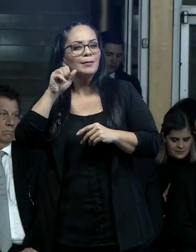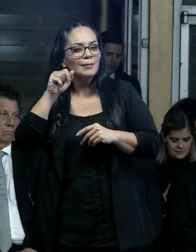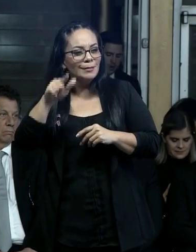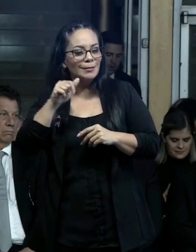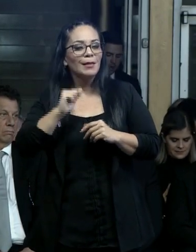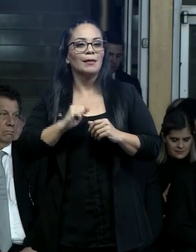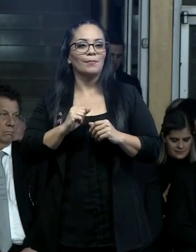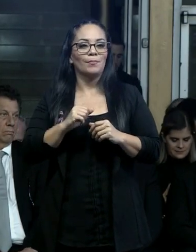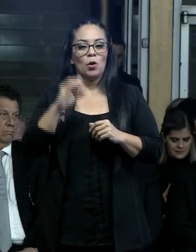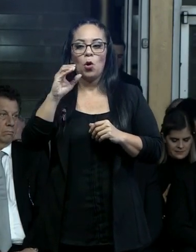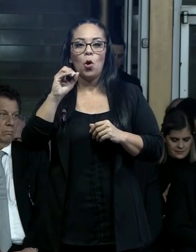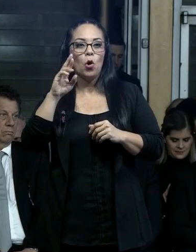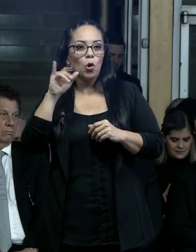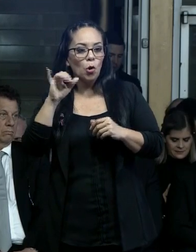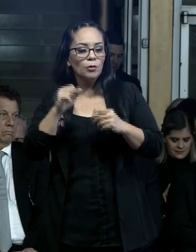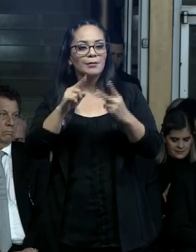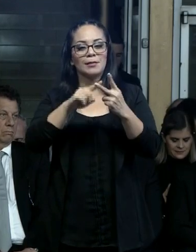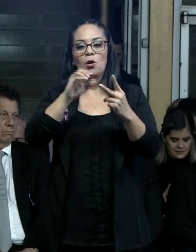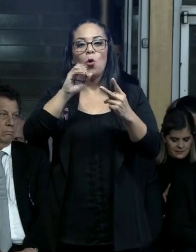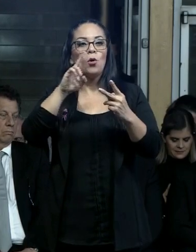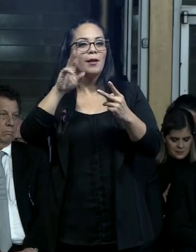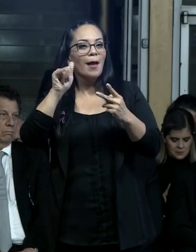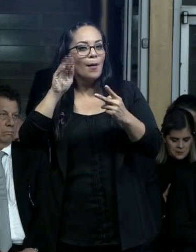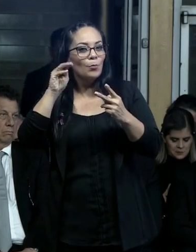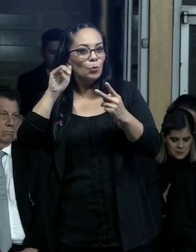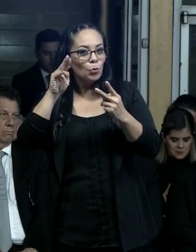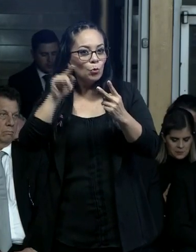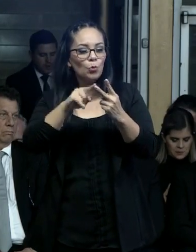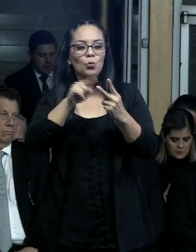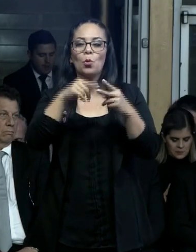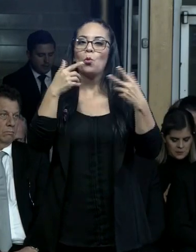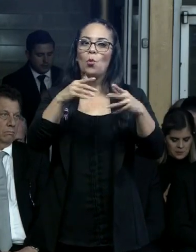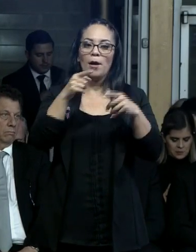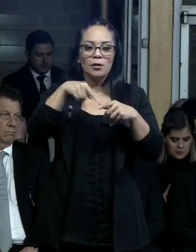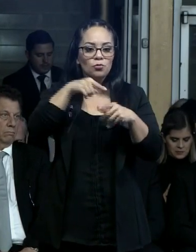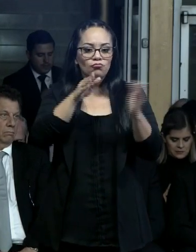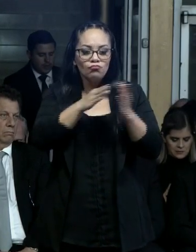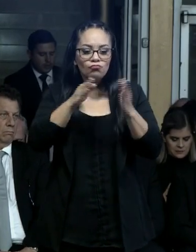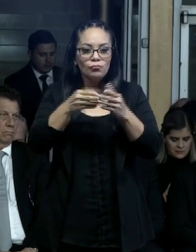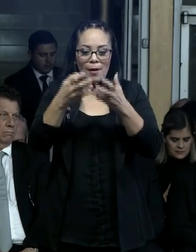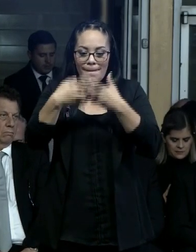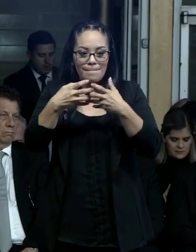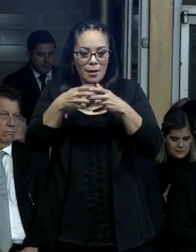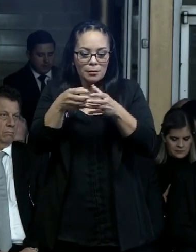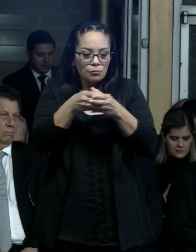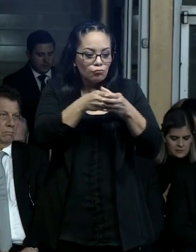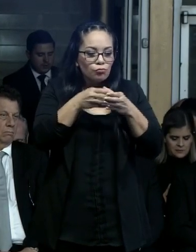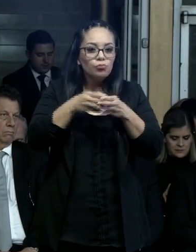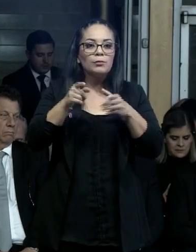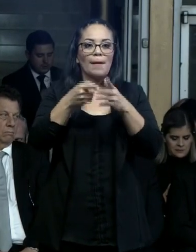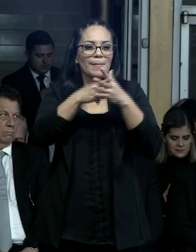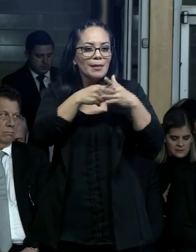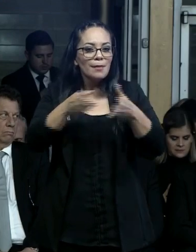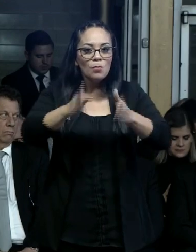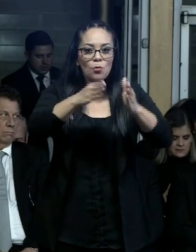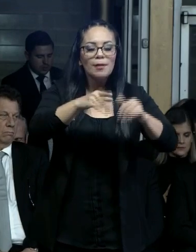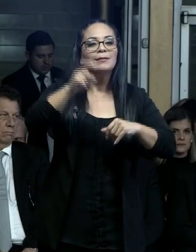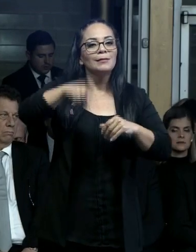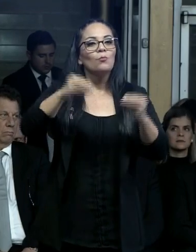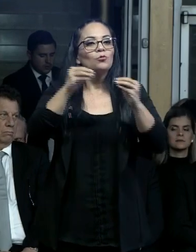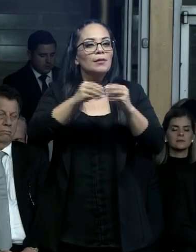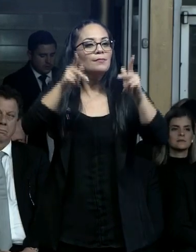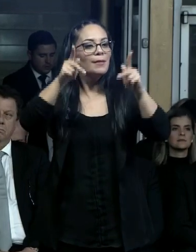vecinos de Cipreses de Oriamuno, que se han organizado en empresas y microempresas de mantenimiento vial. Ocupamos más